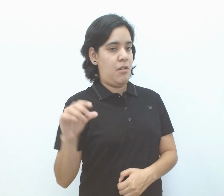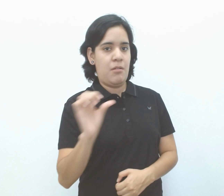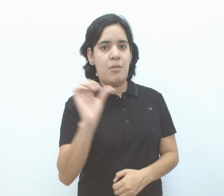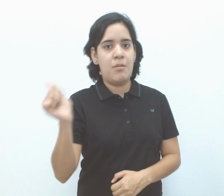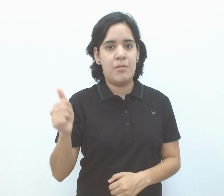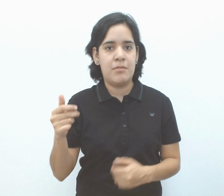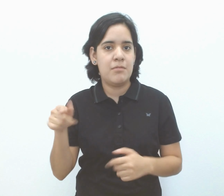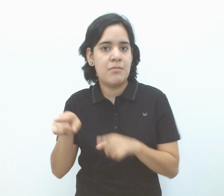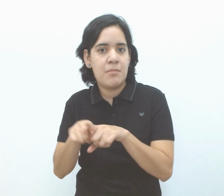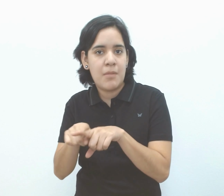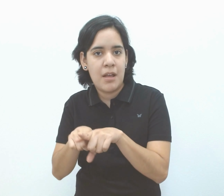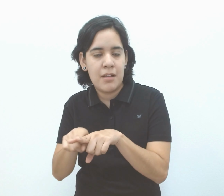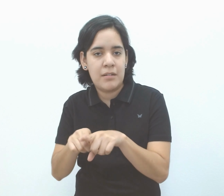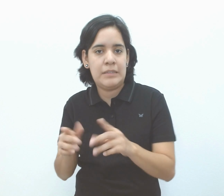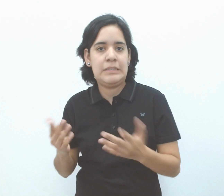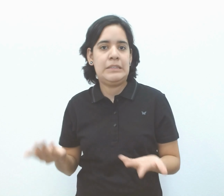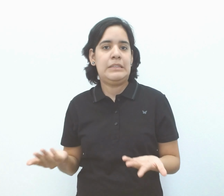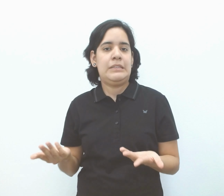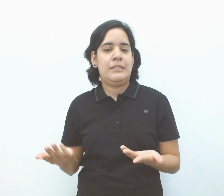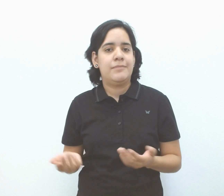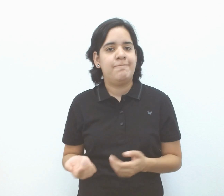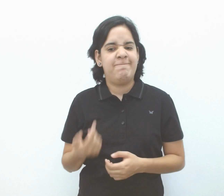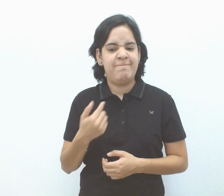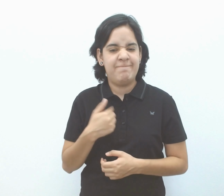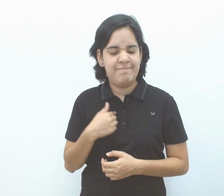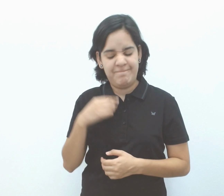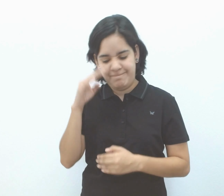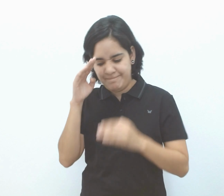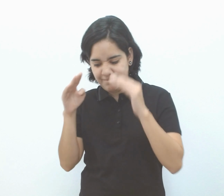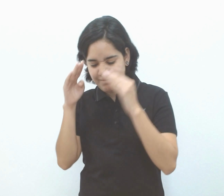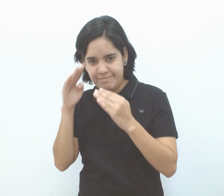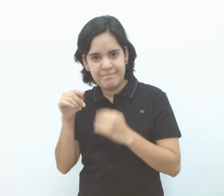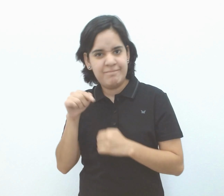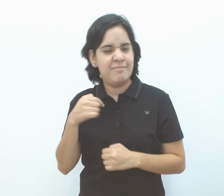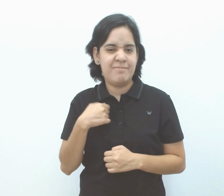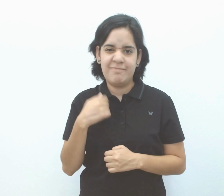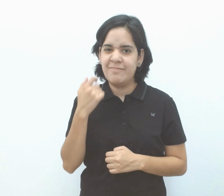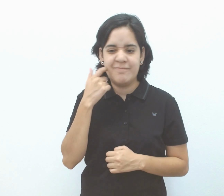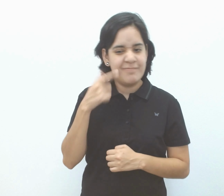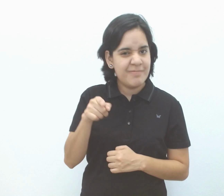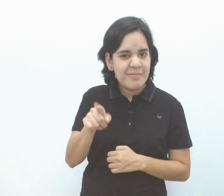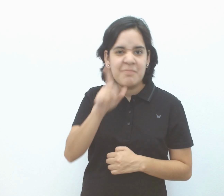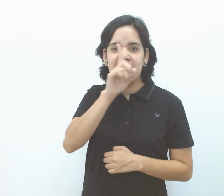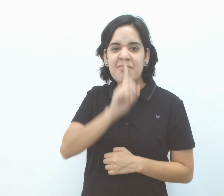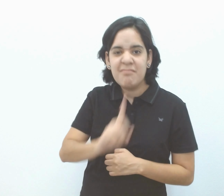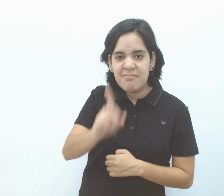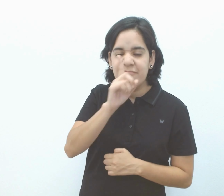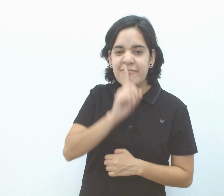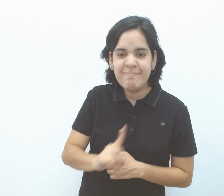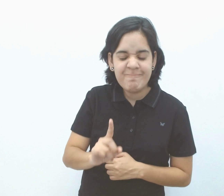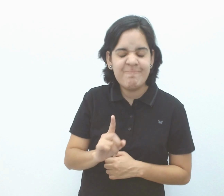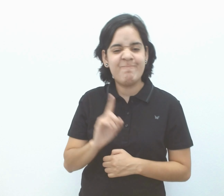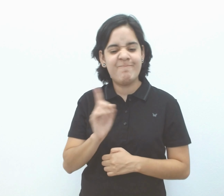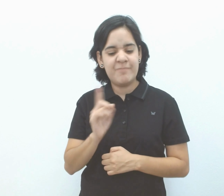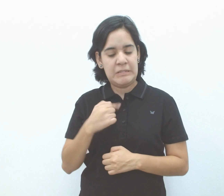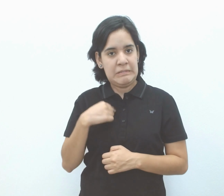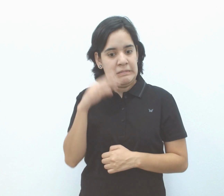había tirado su muñeca de peluche. No quiero que ella siga comportándose así, porque me da miedo que cuando